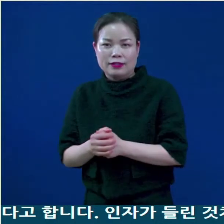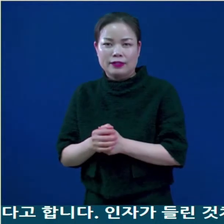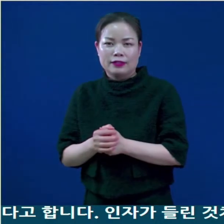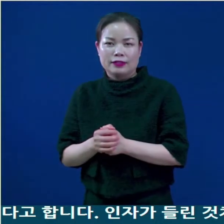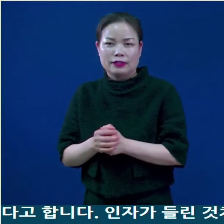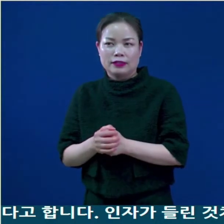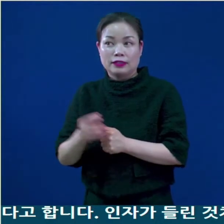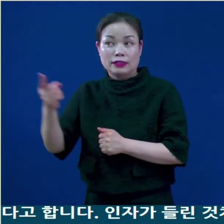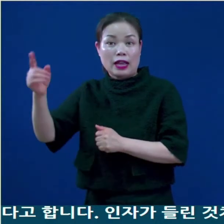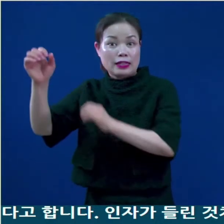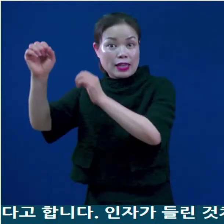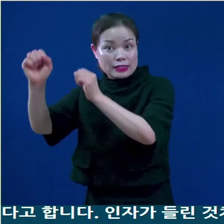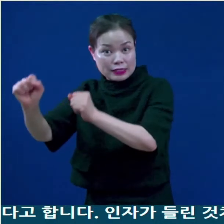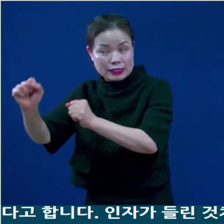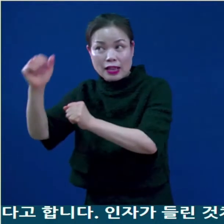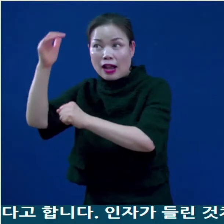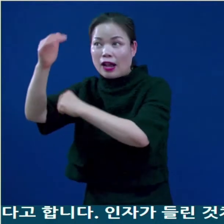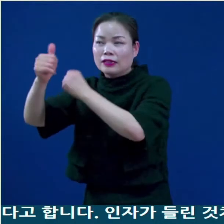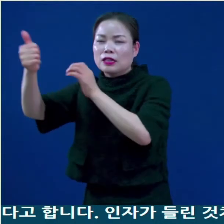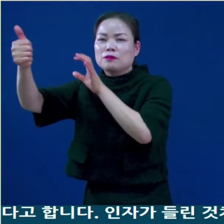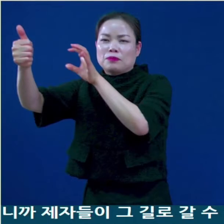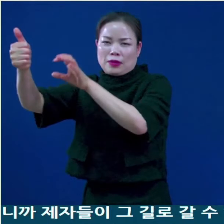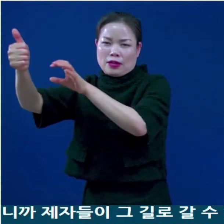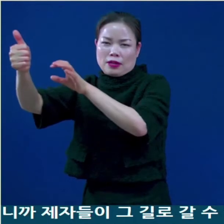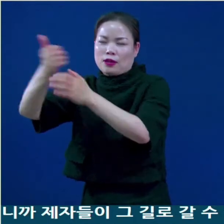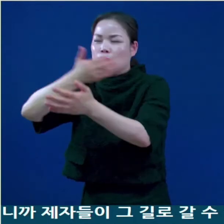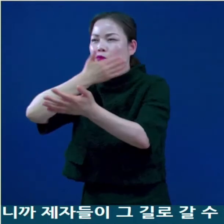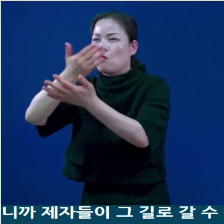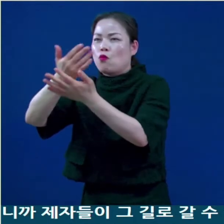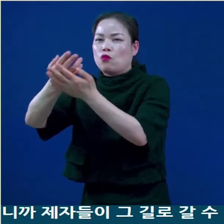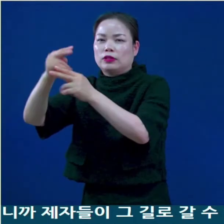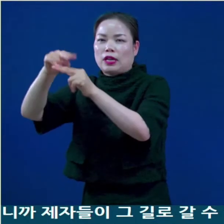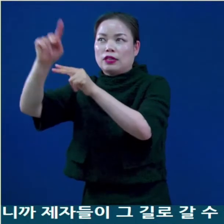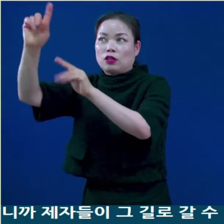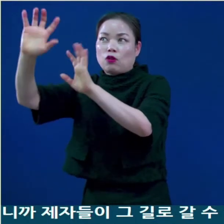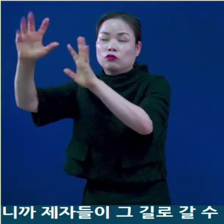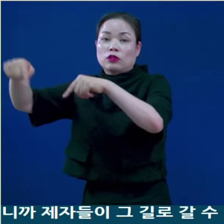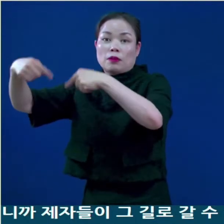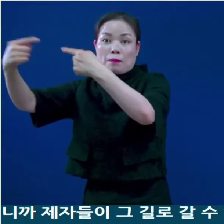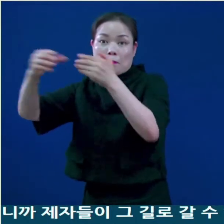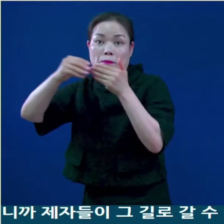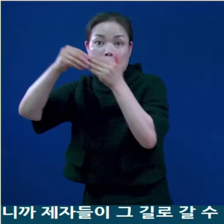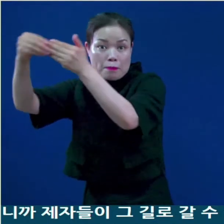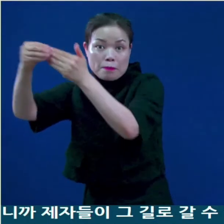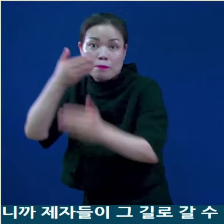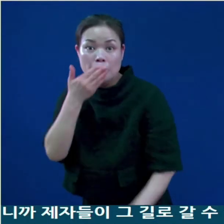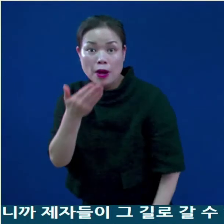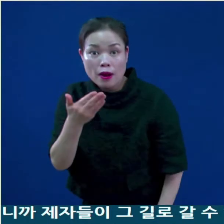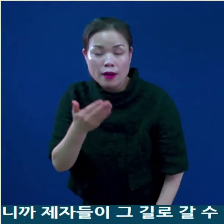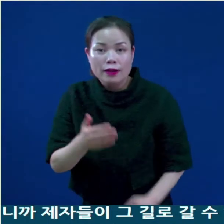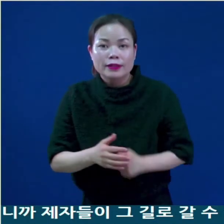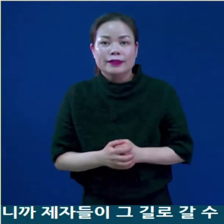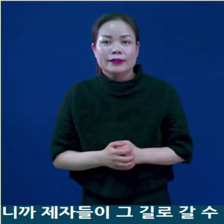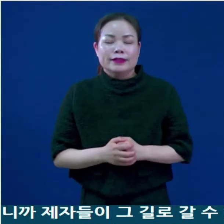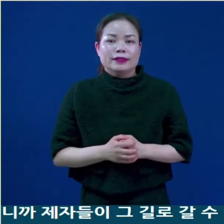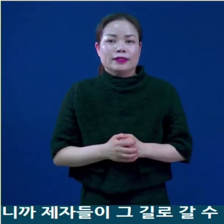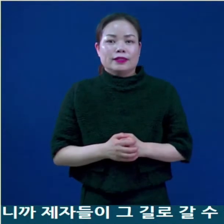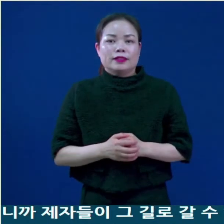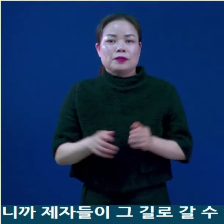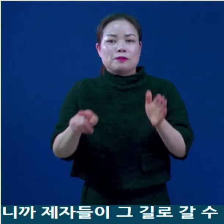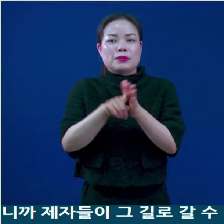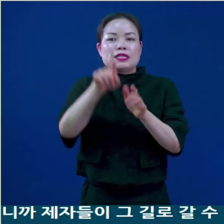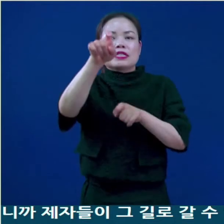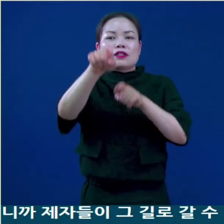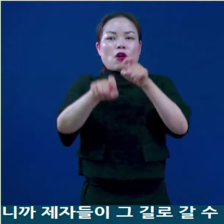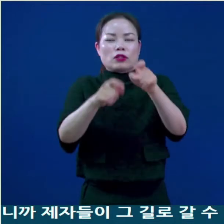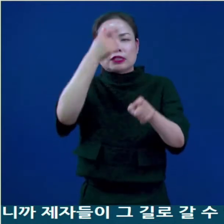그가 계시는 하나님 곁으로, 하나님 보좌로 이끌어가는 겁니다. 이제 그 밑거름